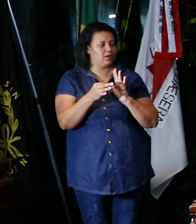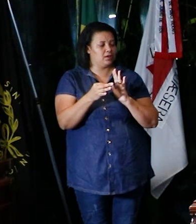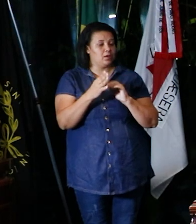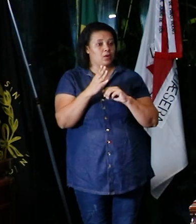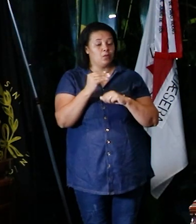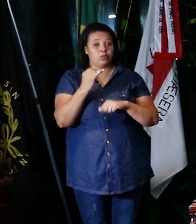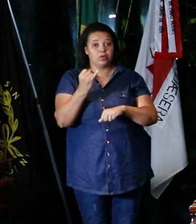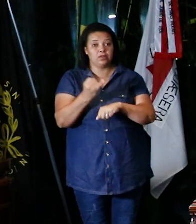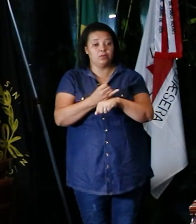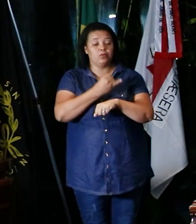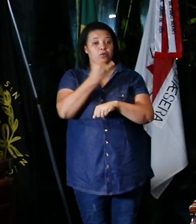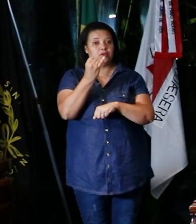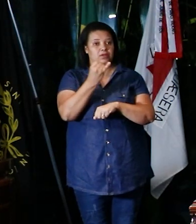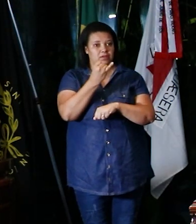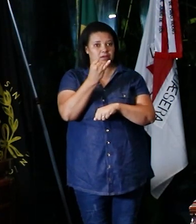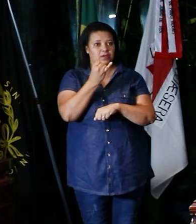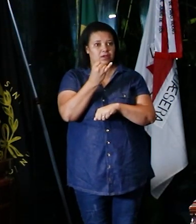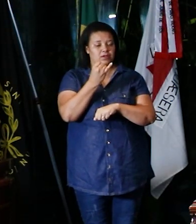muito importante é dizer,